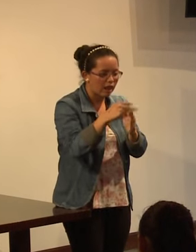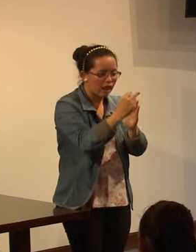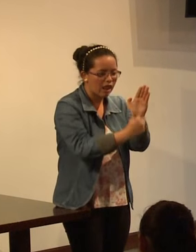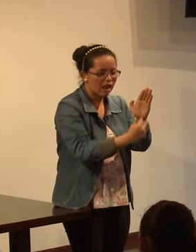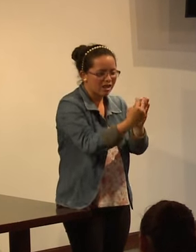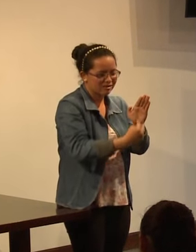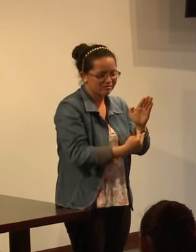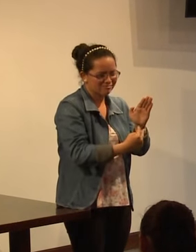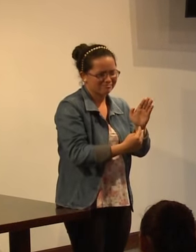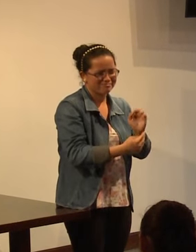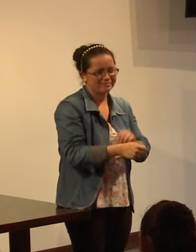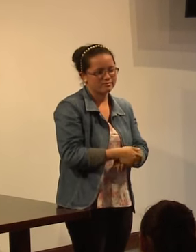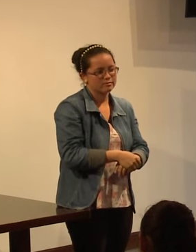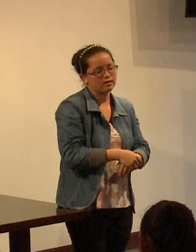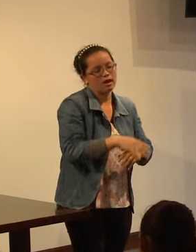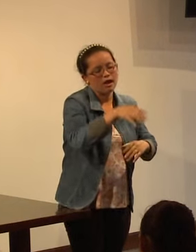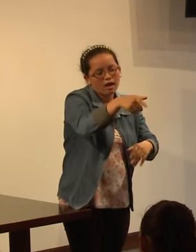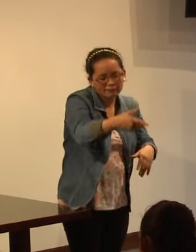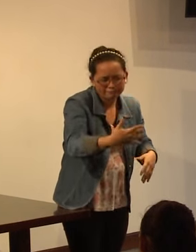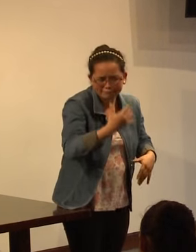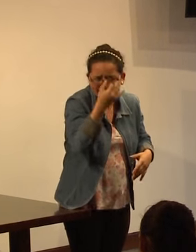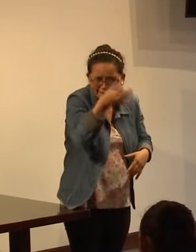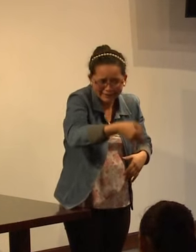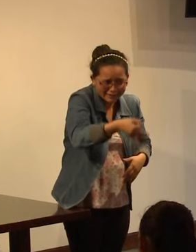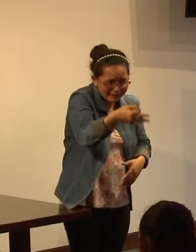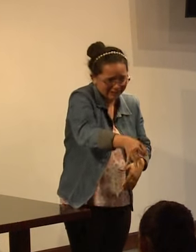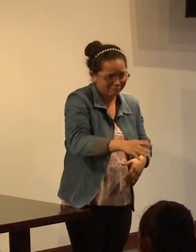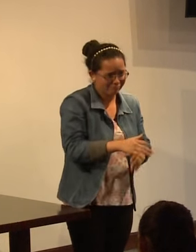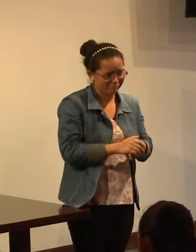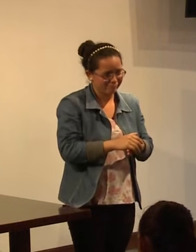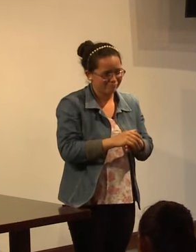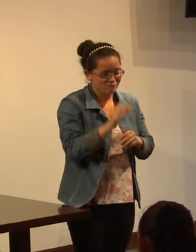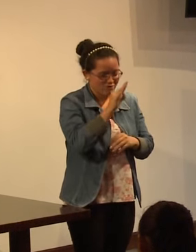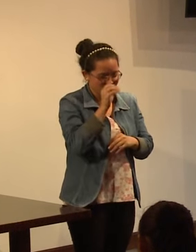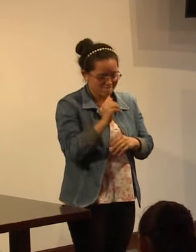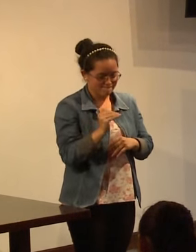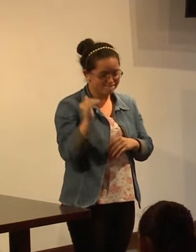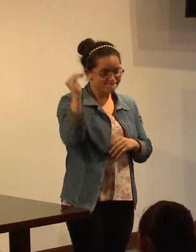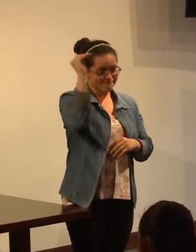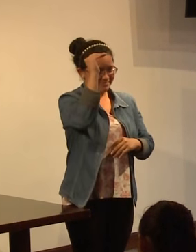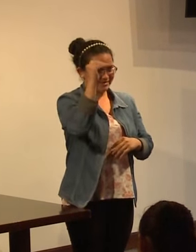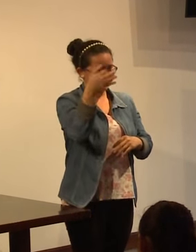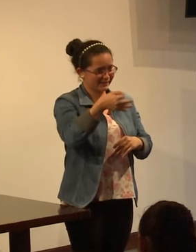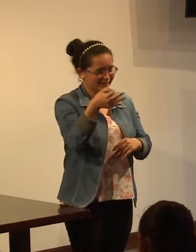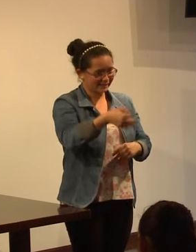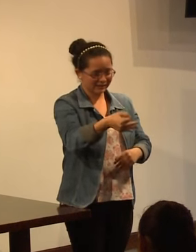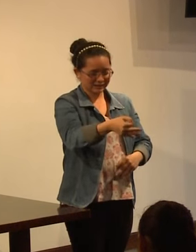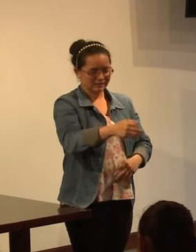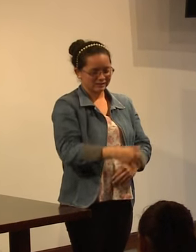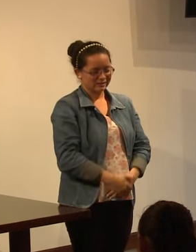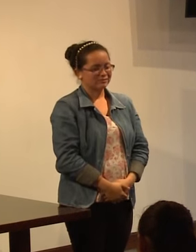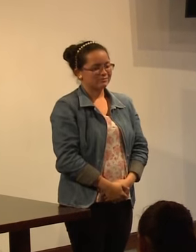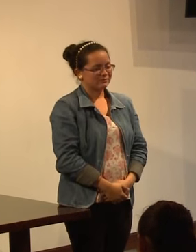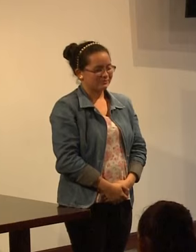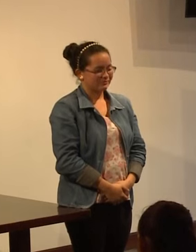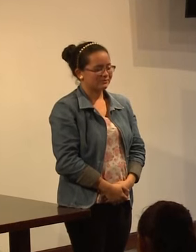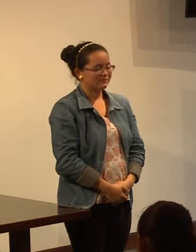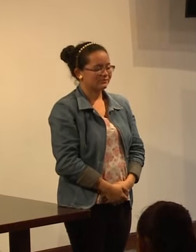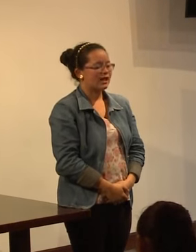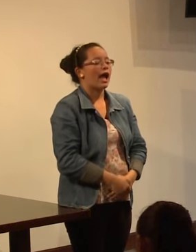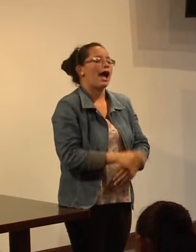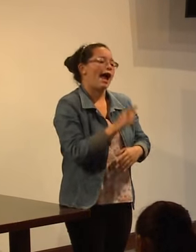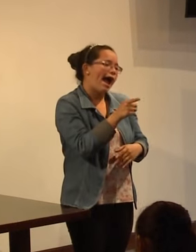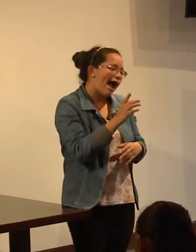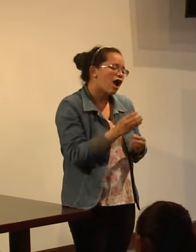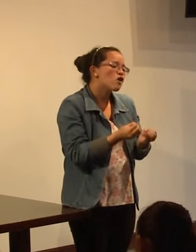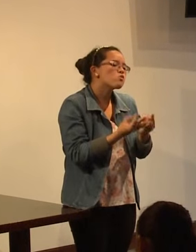La mayoría, ¿cierto? Ahora, entonces viene la otra pregunta, que entonces es más dolorosa. ¿Cuánto